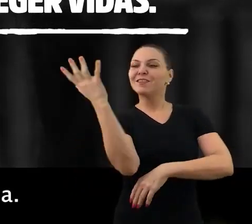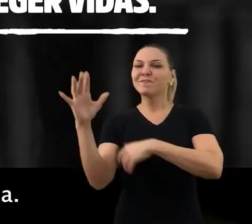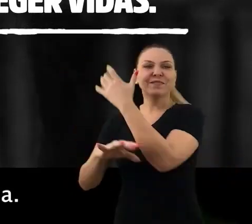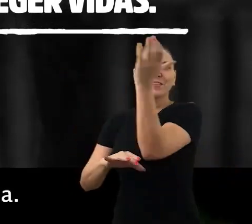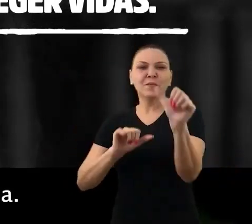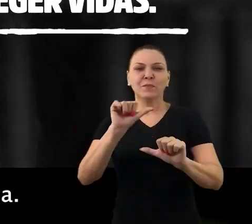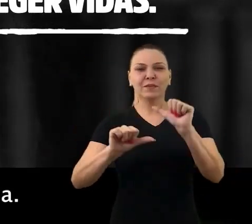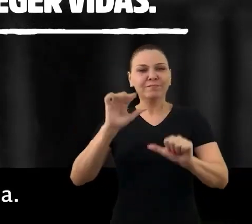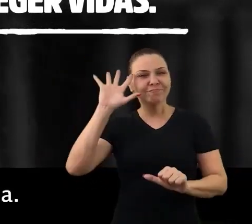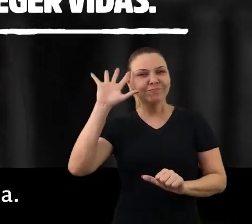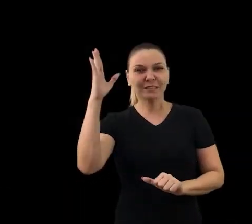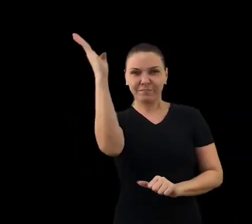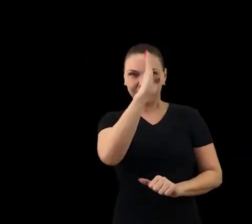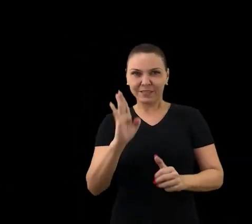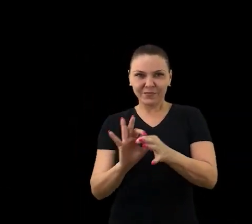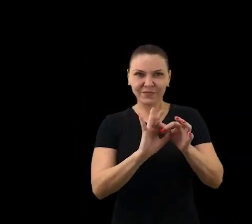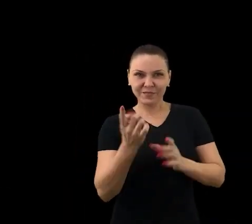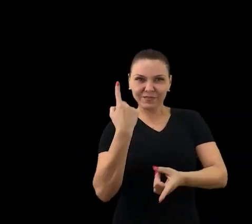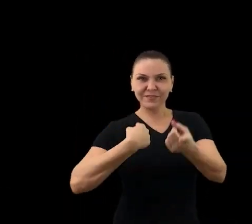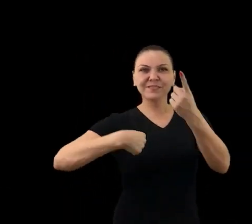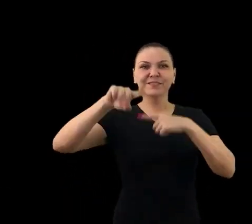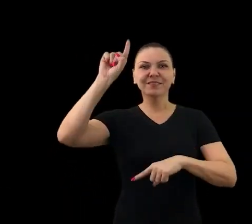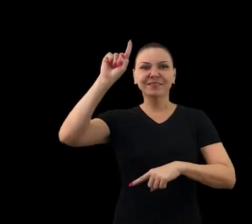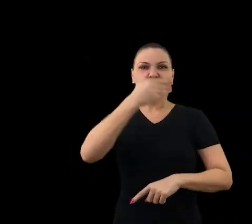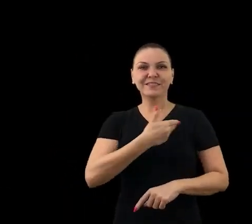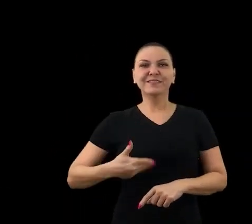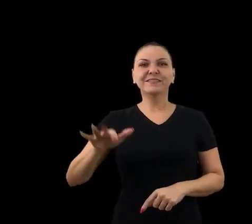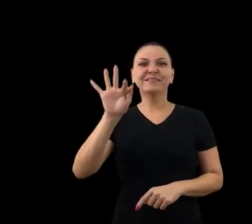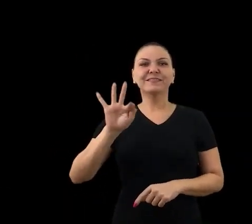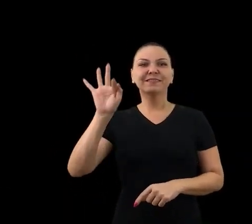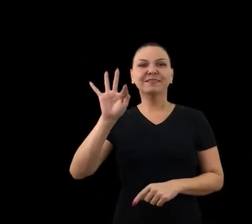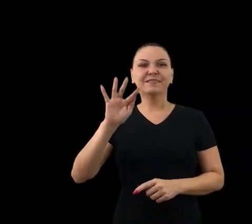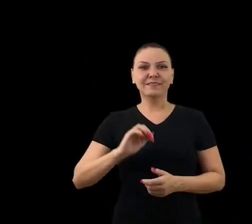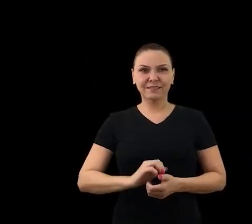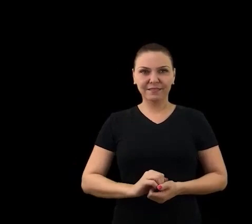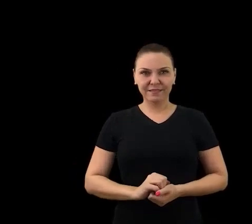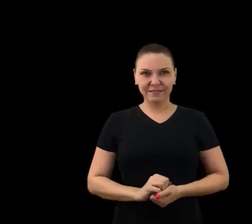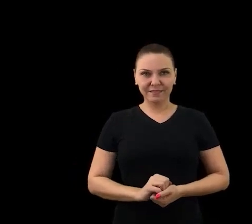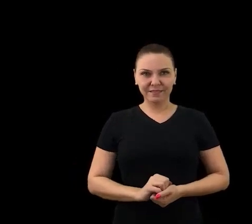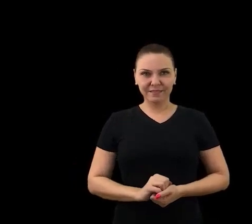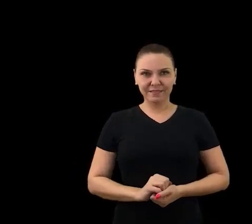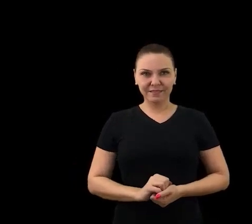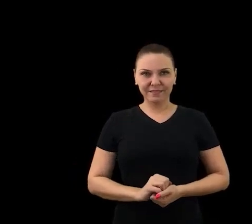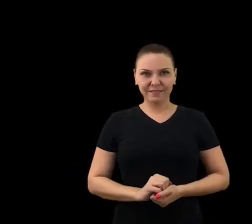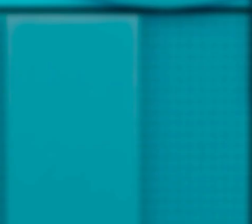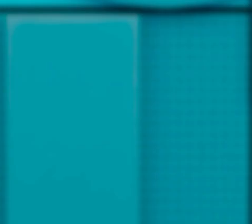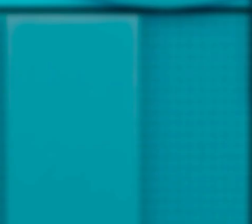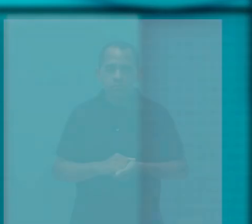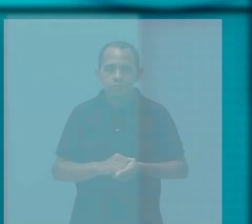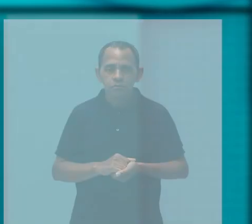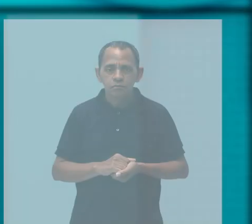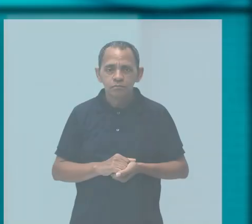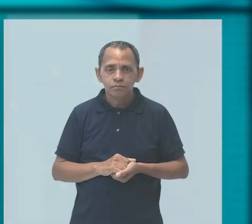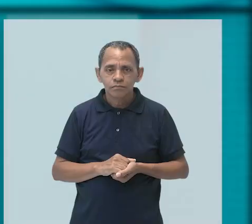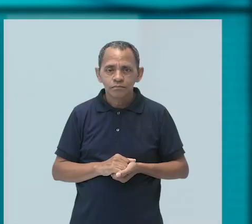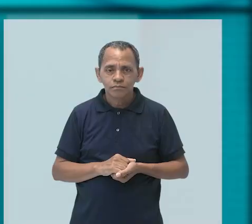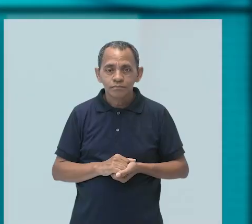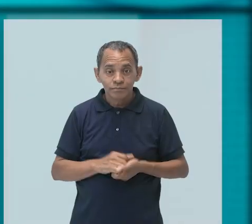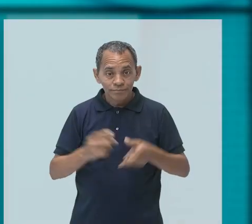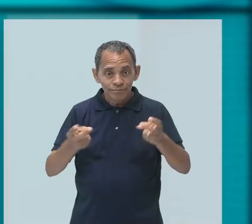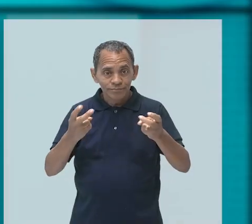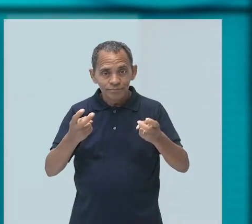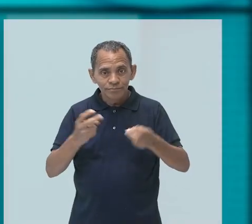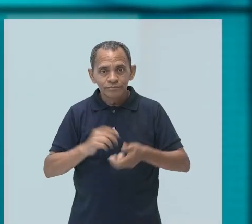do Meio Ambiente e Mudança do Clima. Brasil. União e Reconstrução. Governo Federal. Então